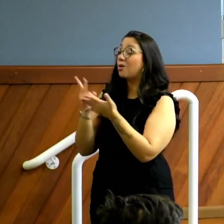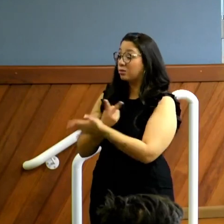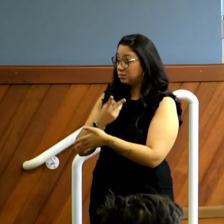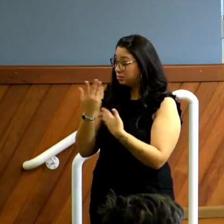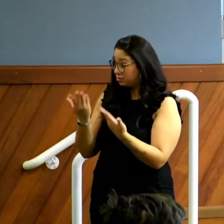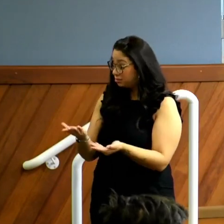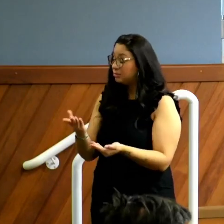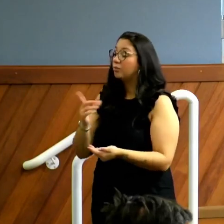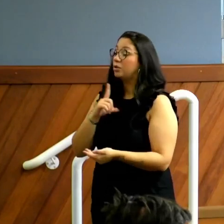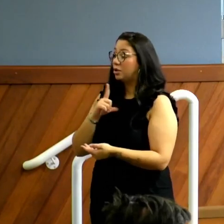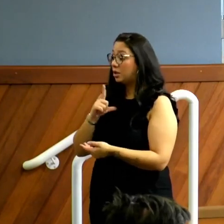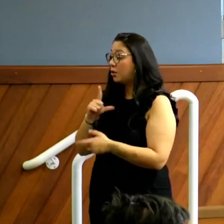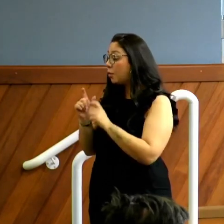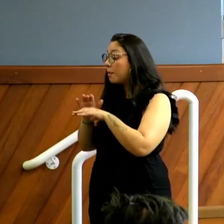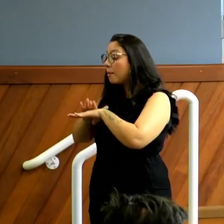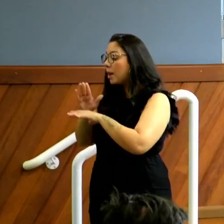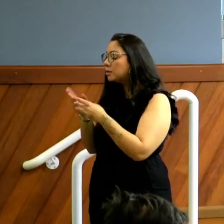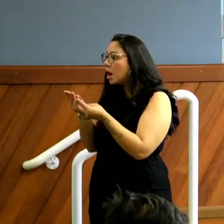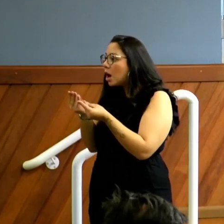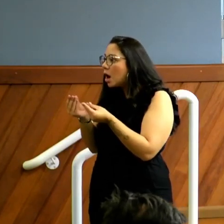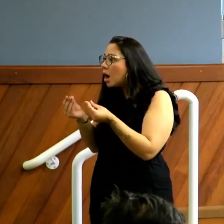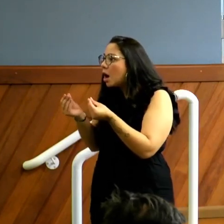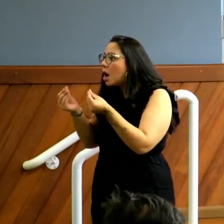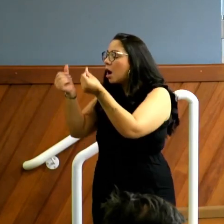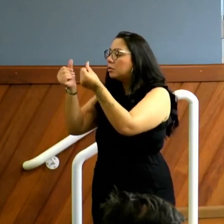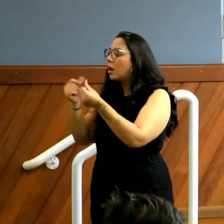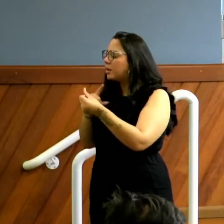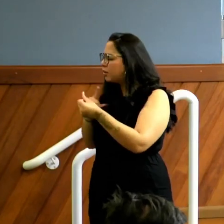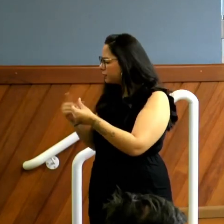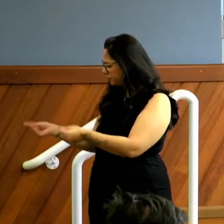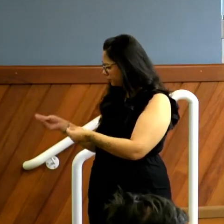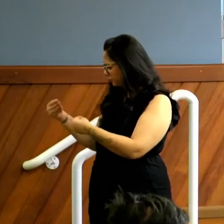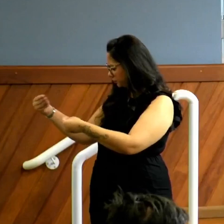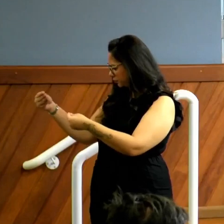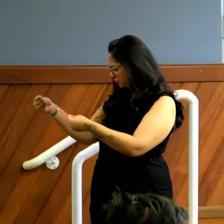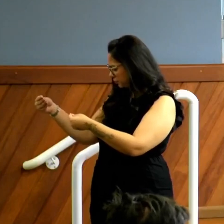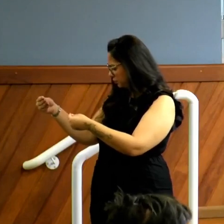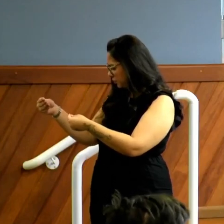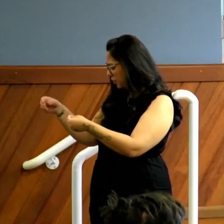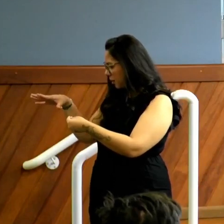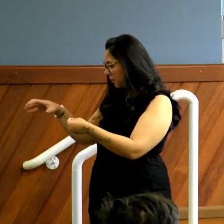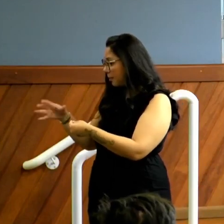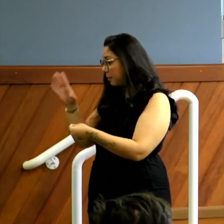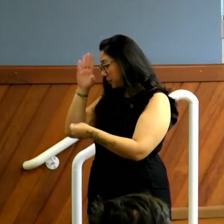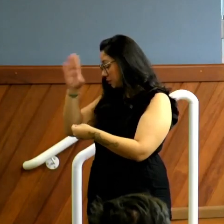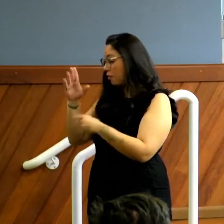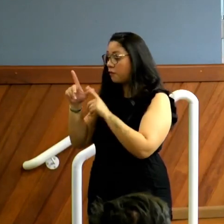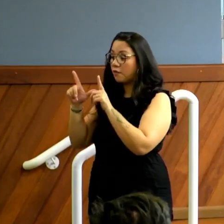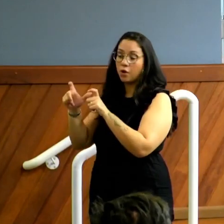a qualidade da digitalização e quando eu pego o meu documento analógico, principalmente